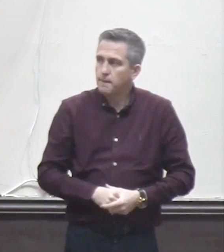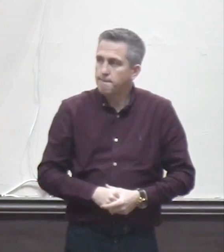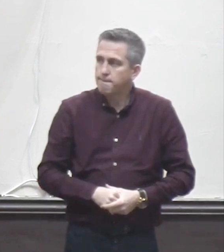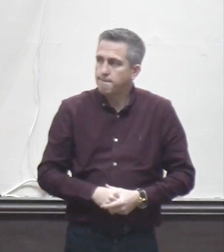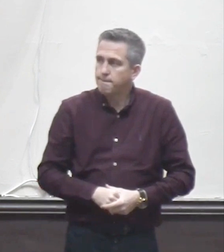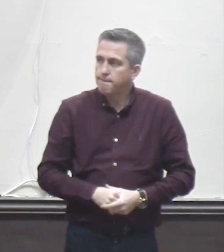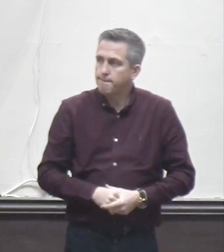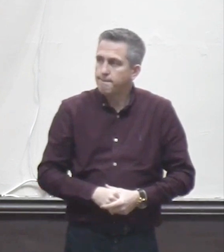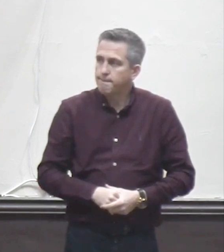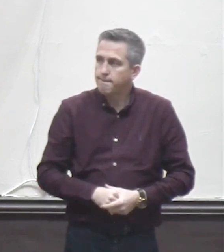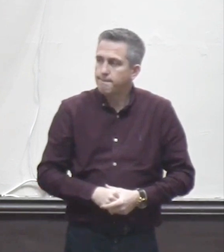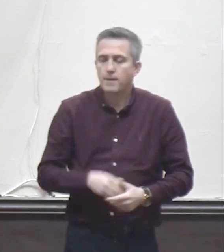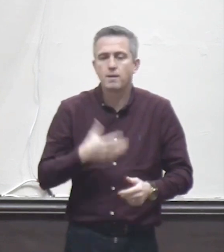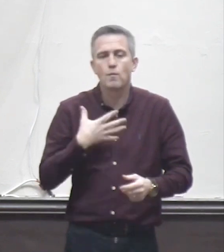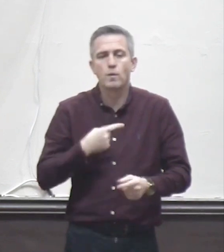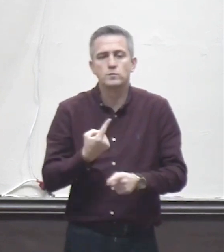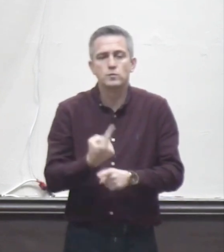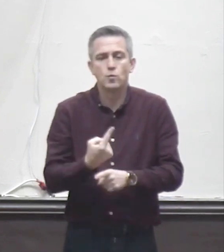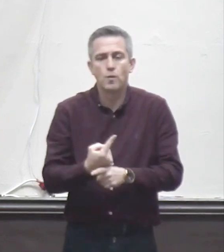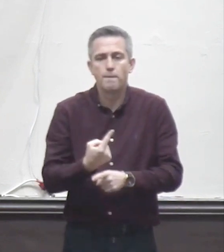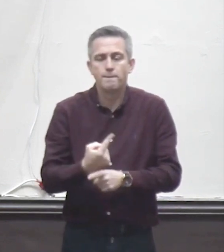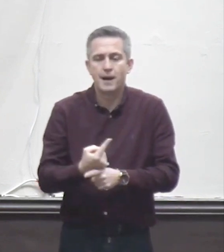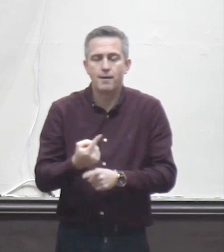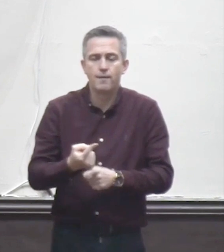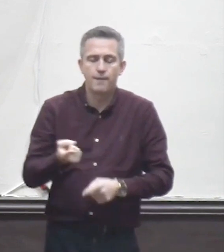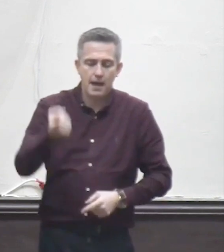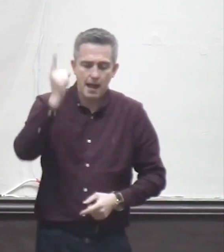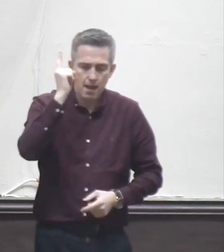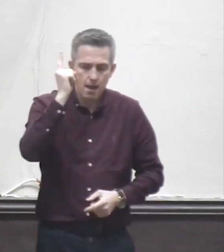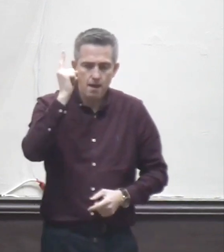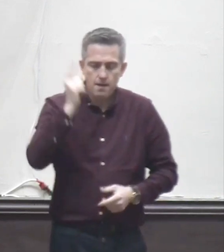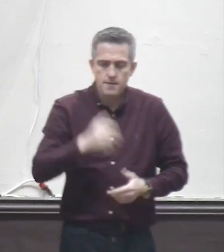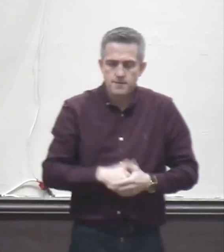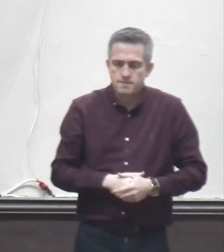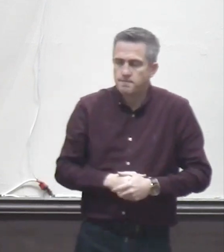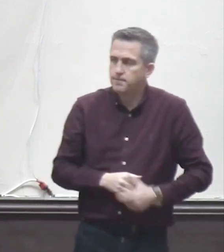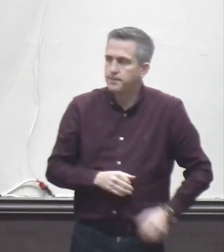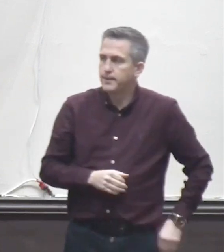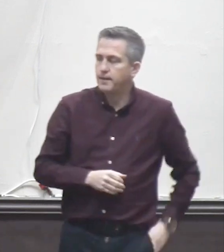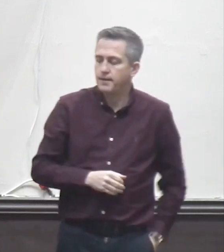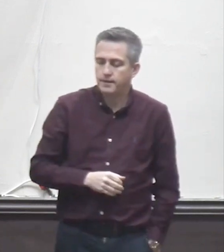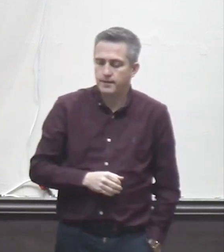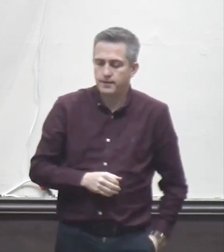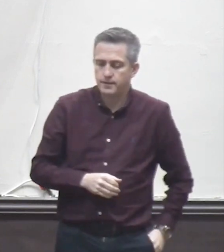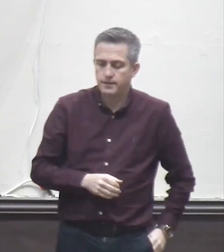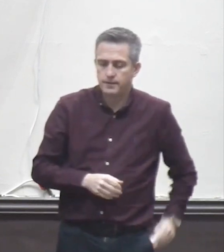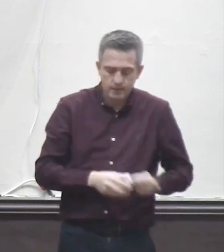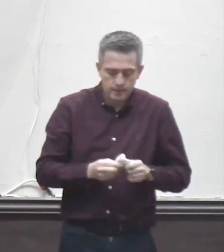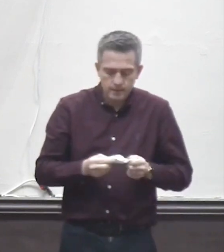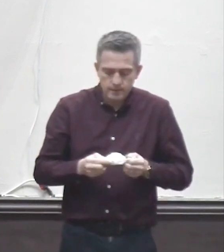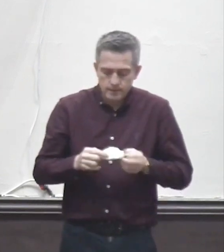a particular issue where Allah Azza wa Jal, he says, إِنَّهُ مَنْ يُشْرِكْ بِاللَّهِ, that indeed